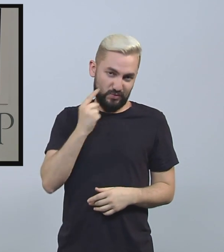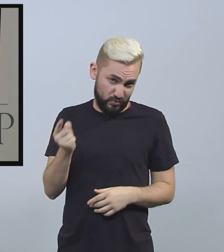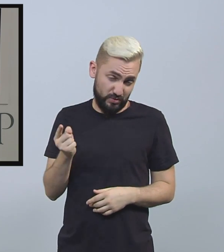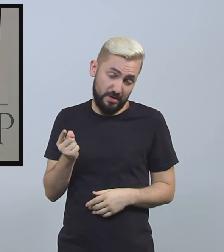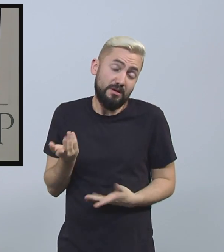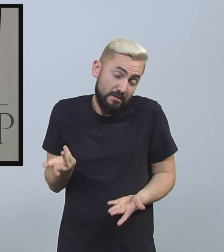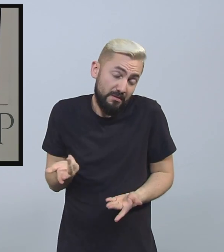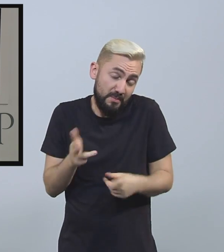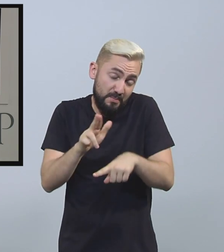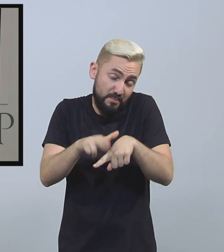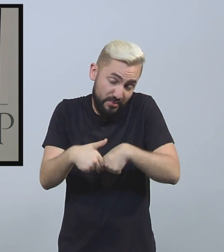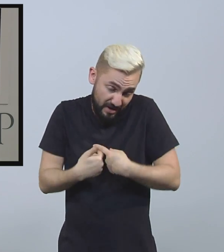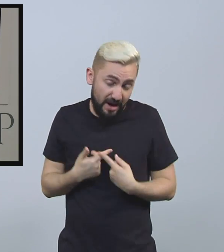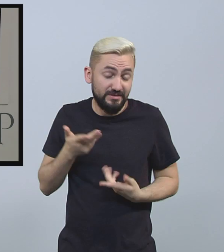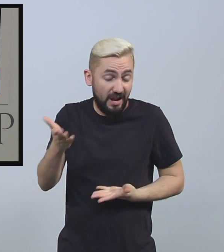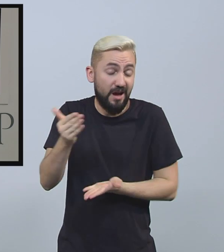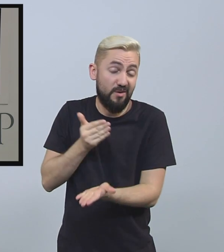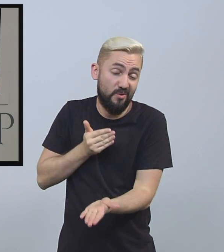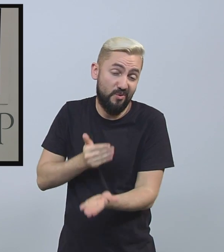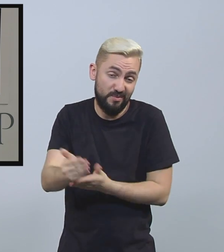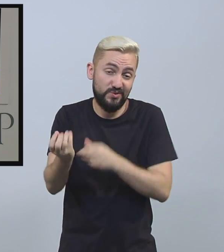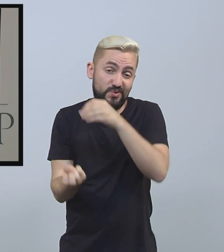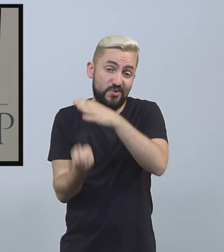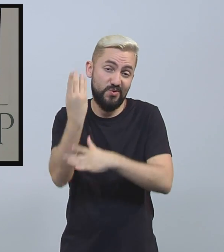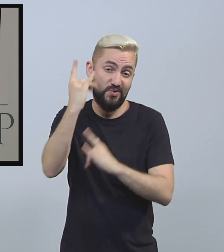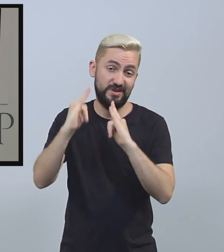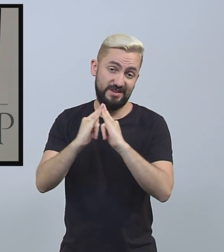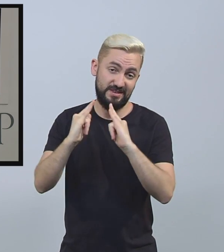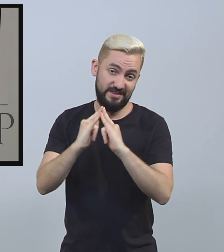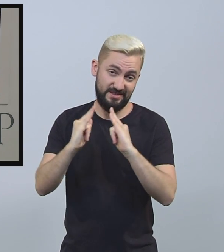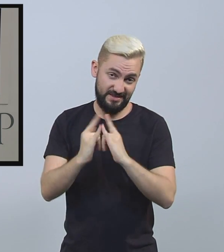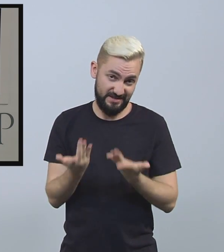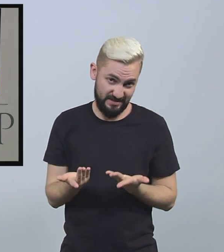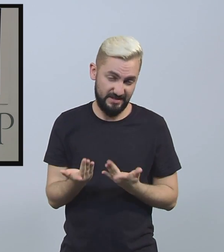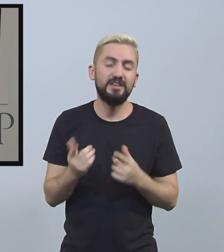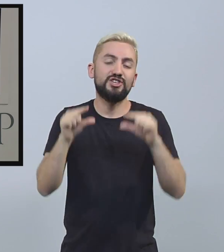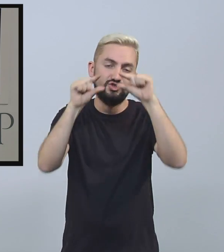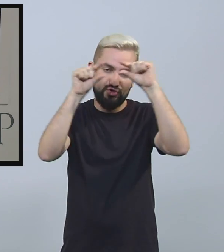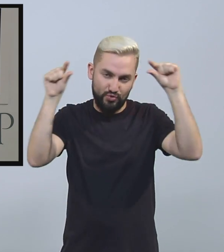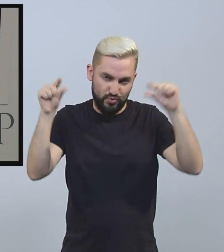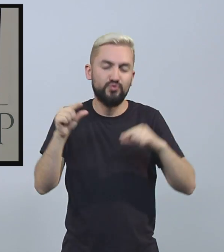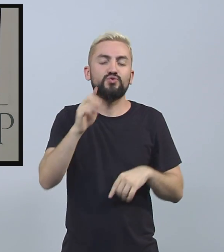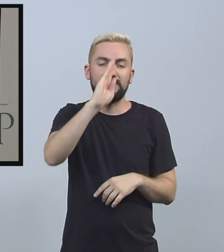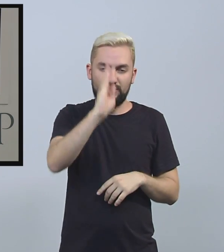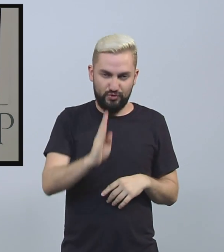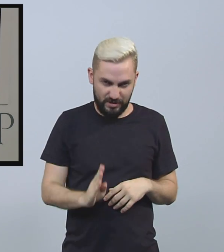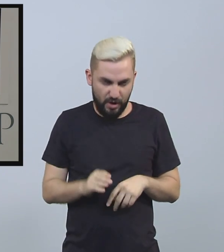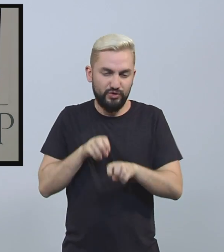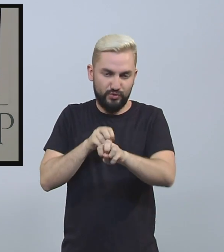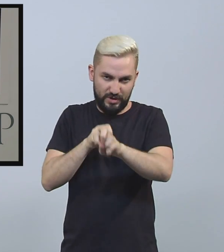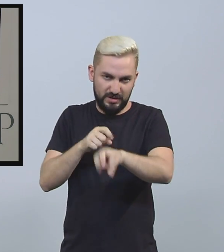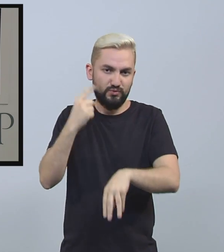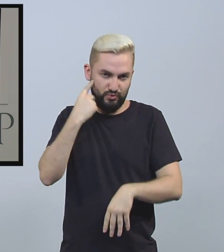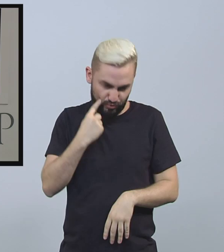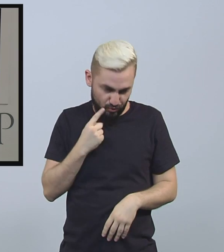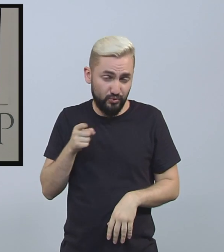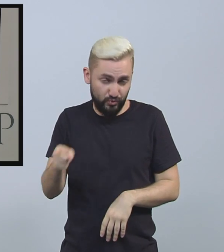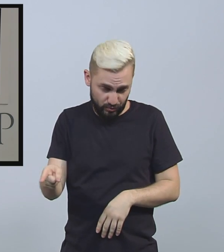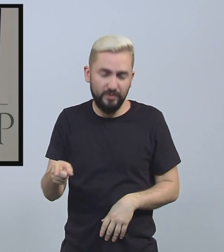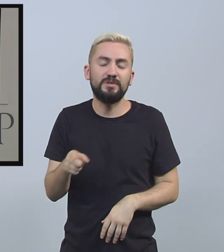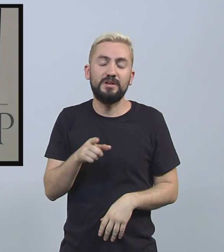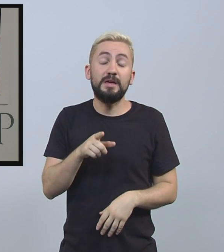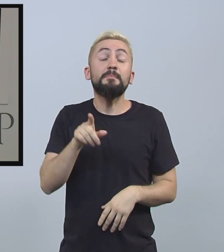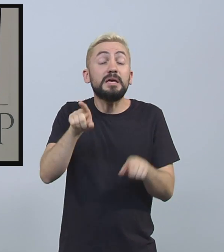deve ao fato de que lá foi fundado o INES, o Instituto Nacional de Educação de Surdos. Mas também